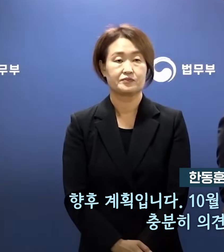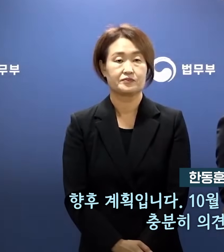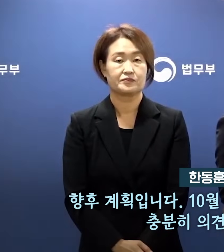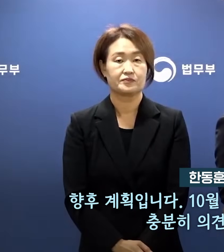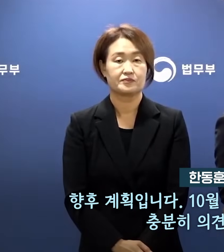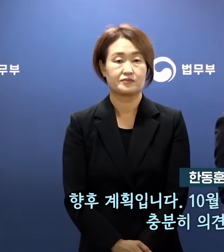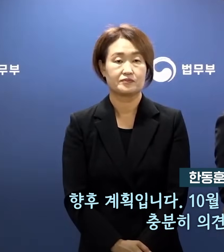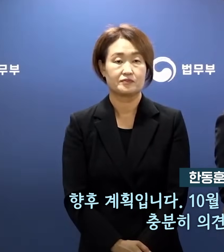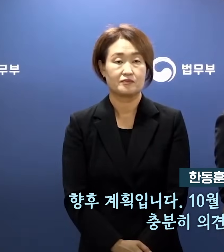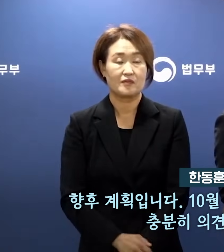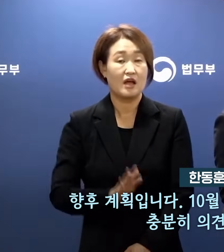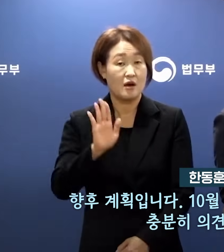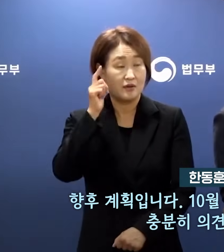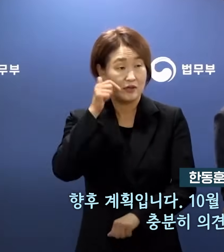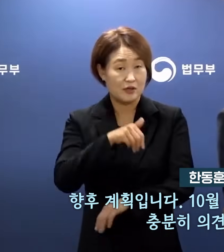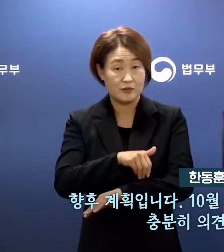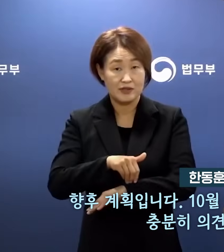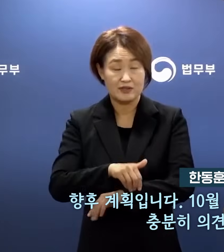향후 계획입니다.